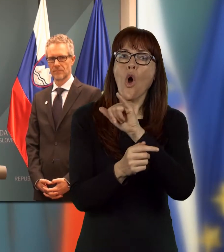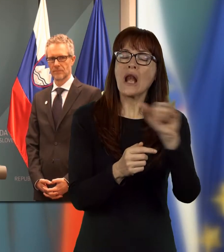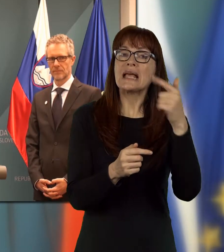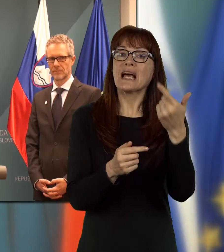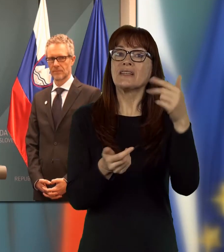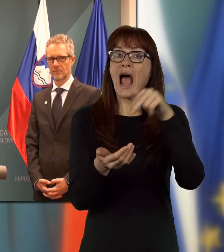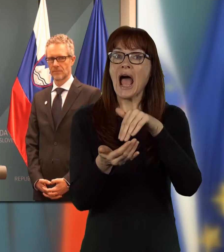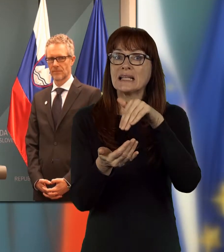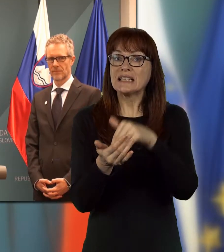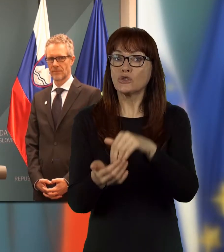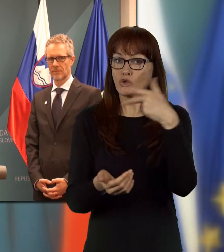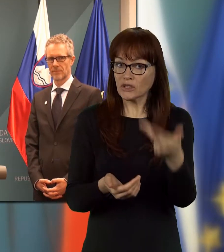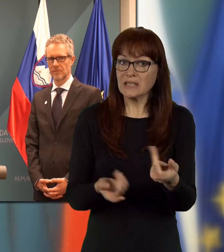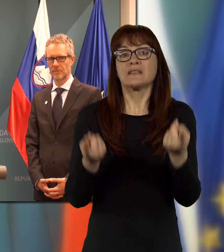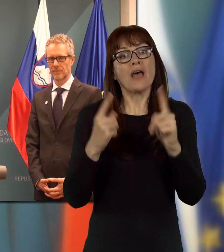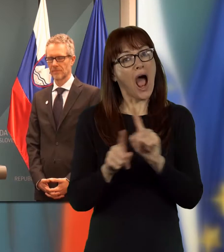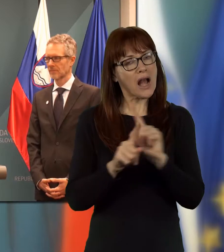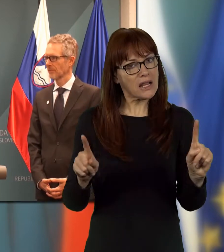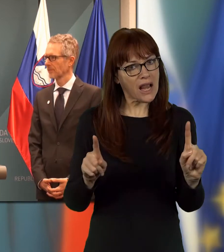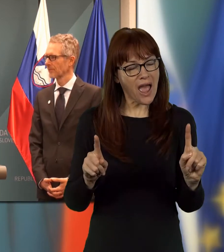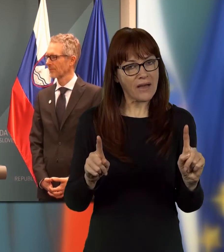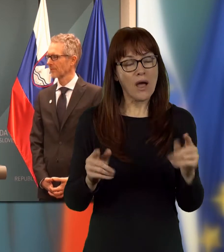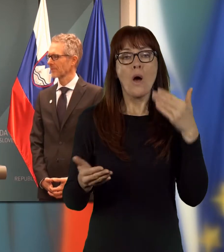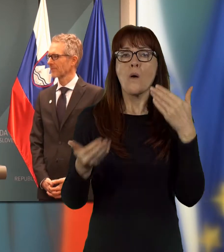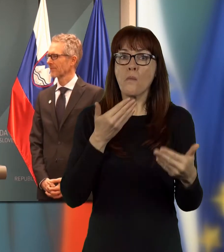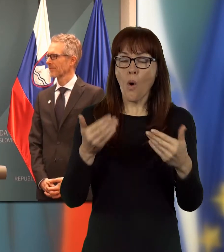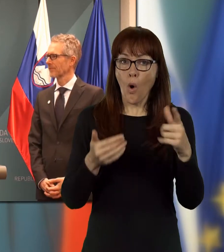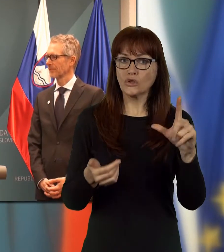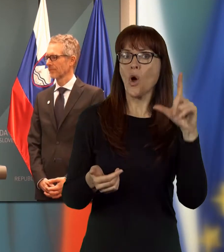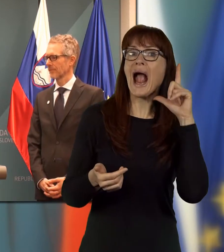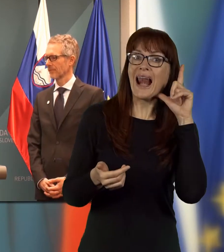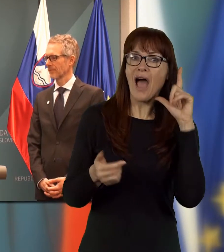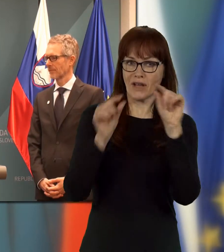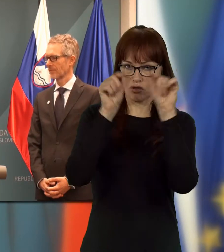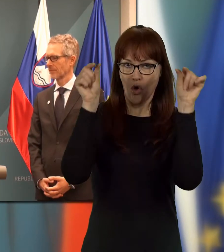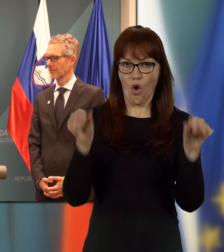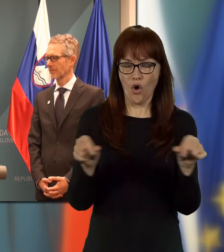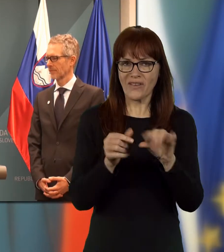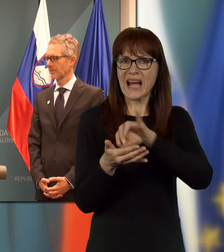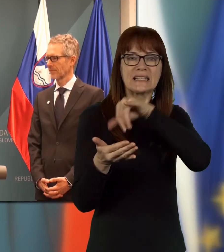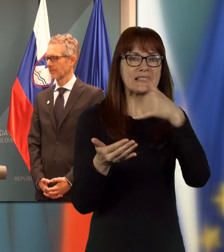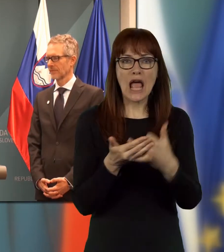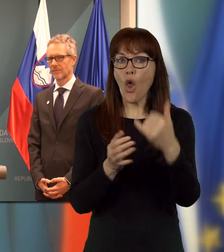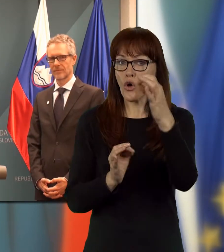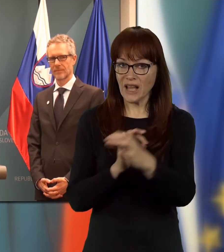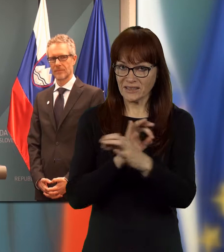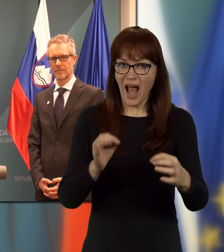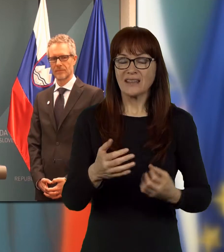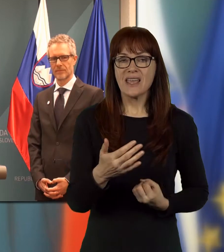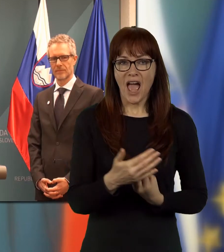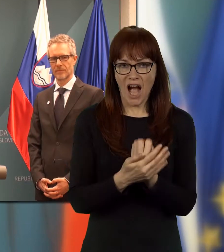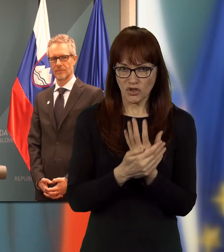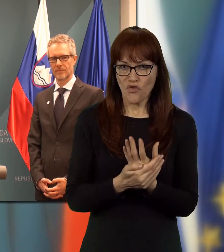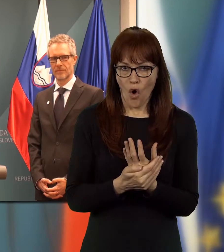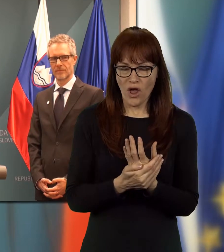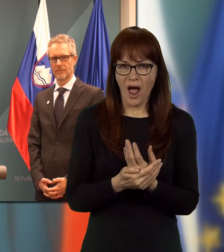trendov do leta 2030 ali ne. To je mogoče ključen okvir celotne strategije